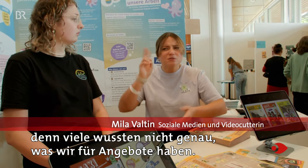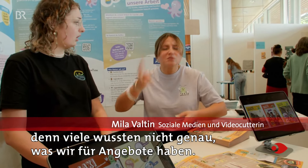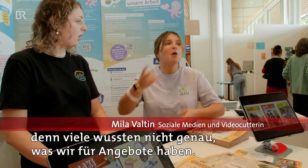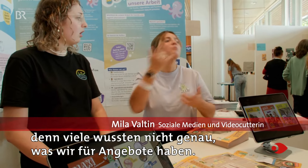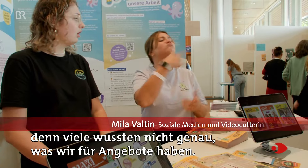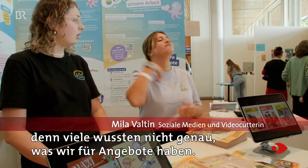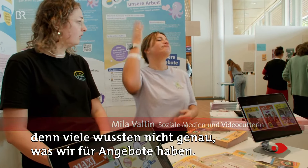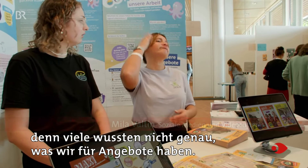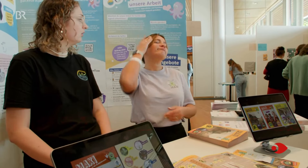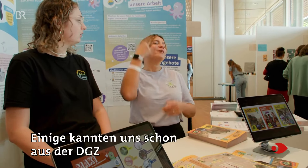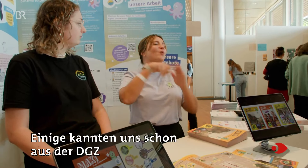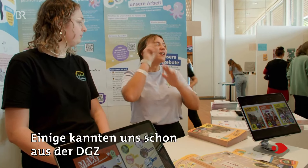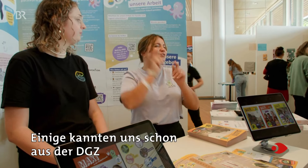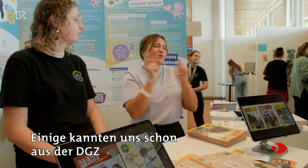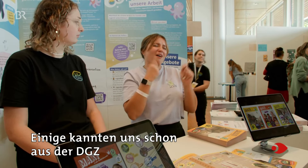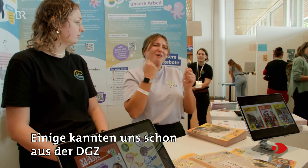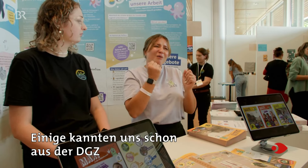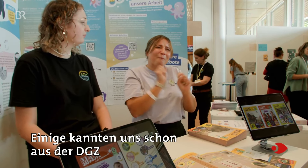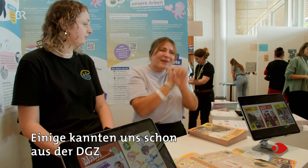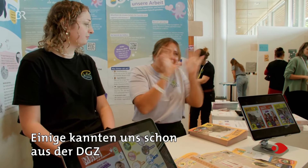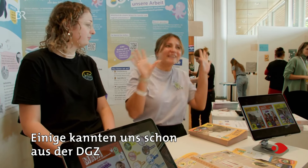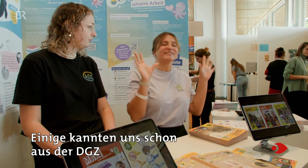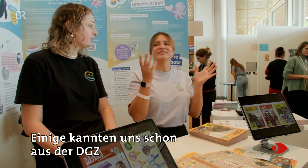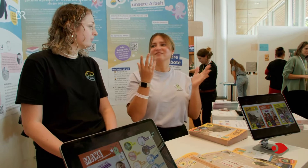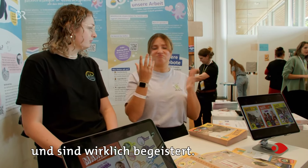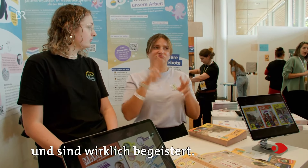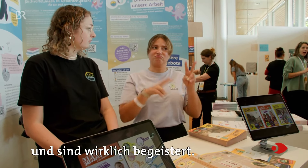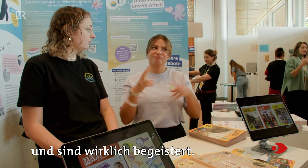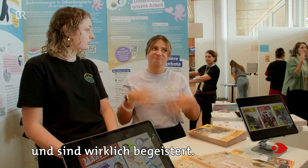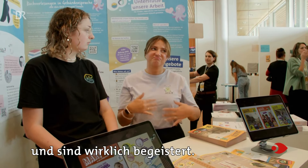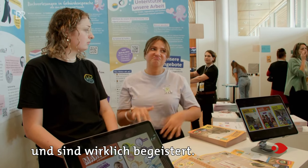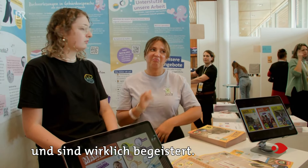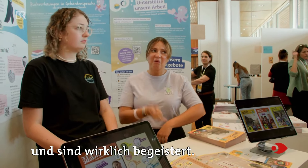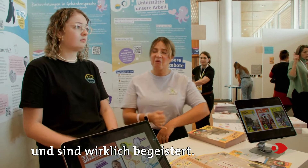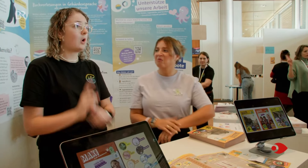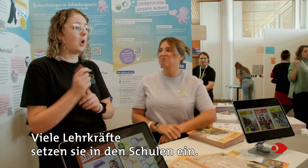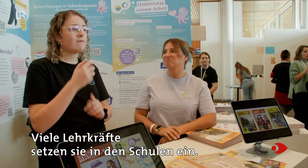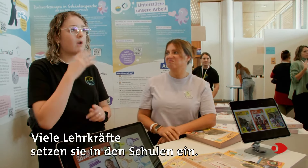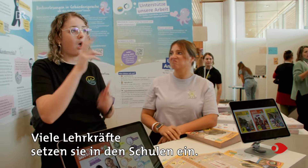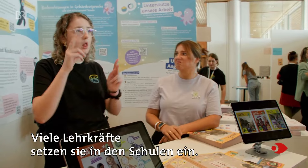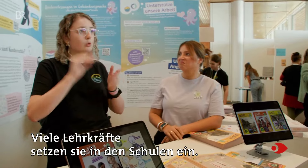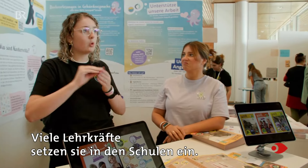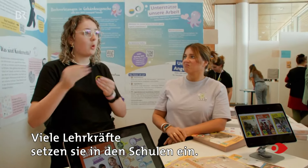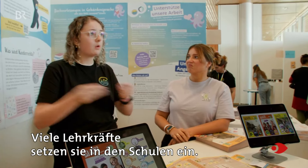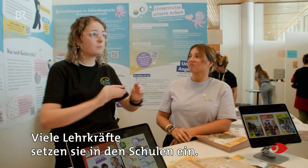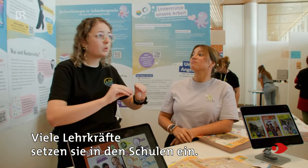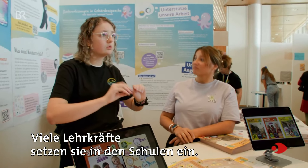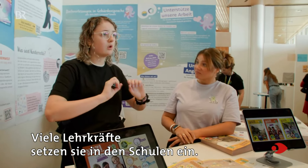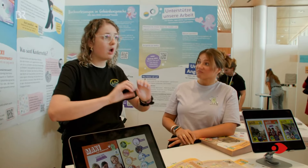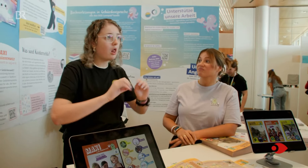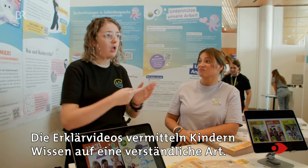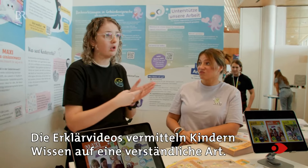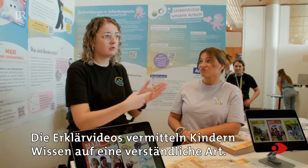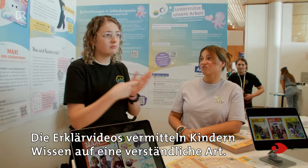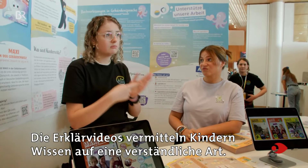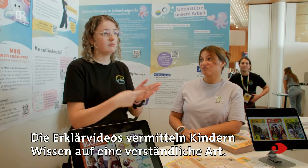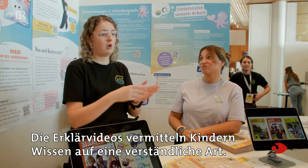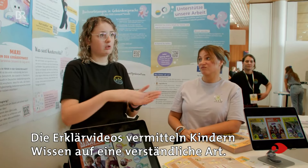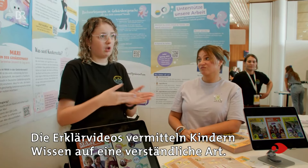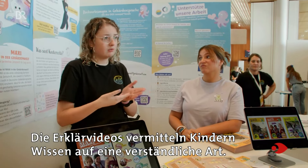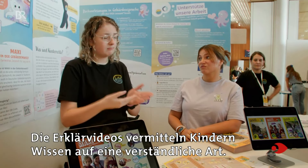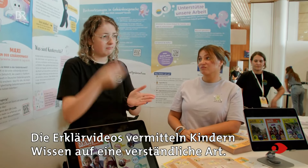was wir für Angebote haben. Einige kannten uns schon aus der DGZ und sind wirklich begeistert. Viele Lehrkräfte setzen sie in den Schulen ein. Die